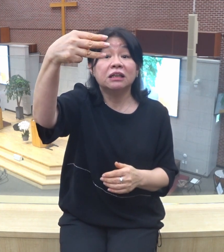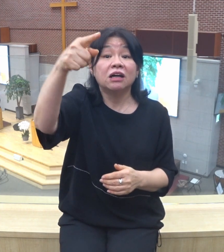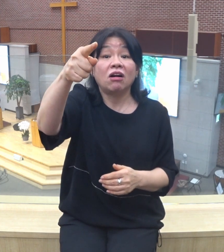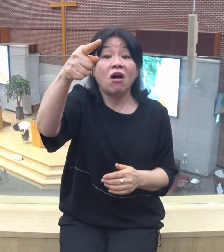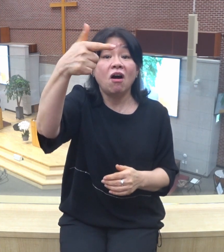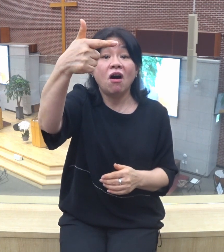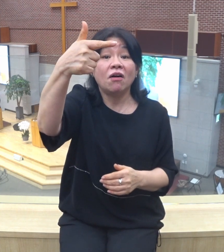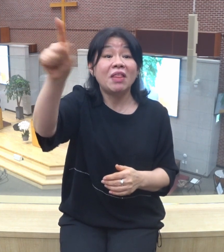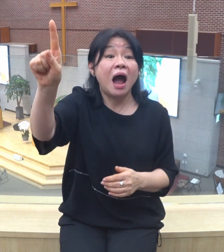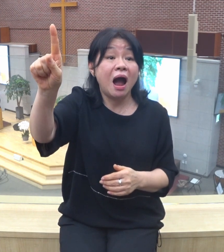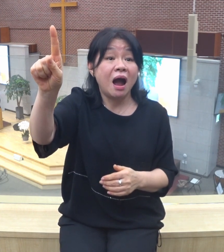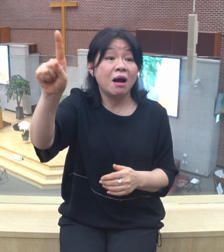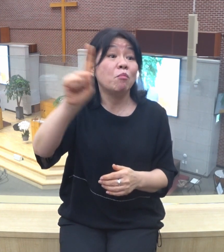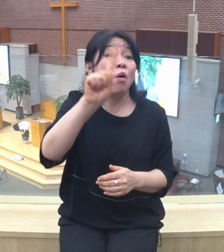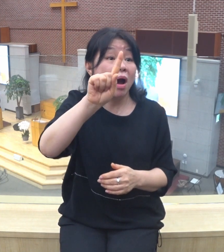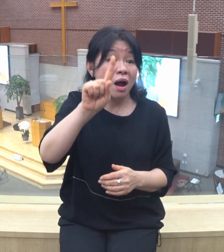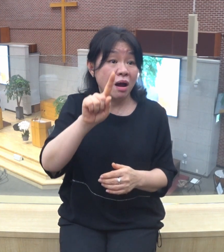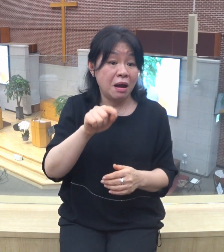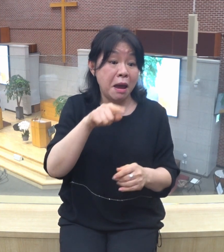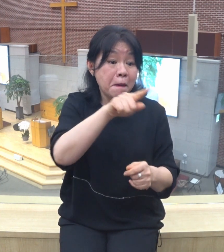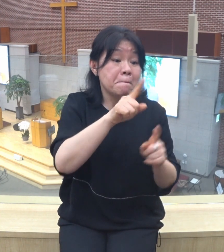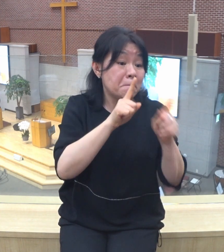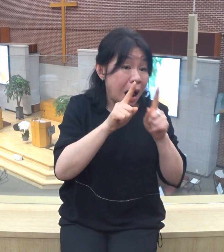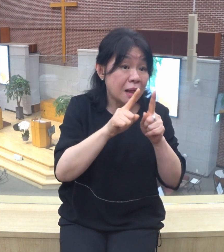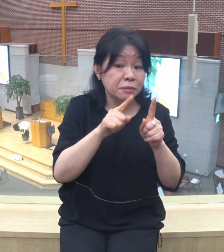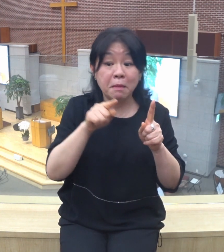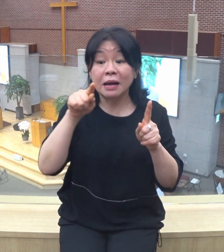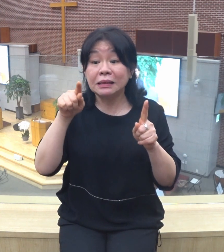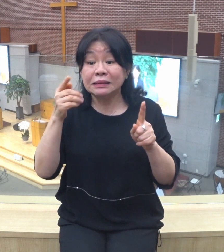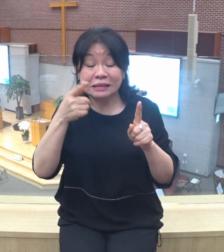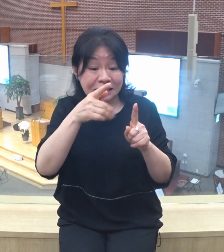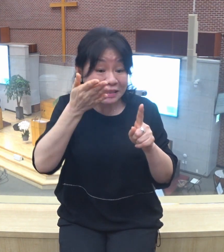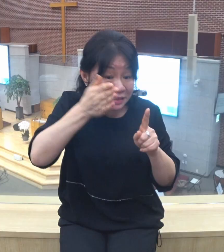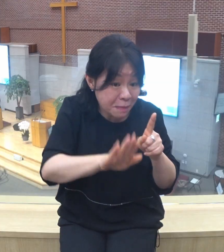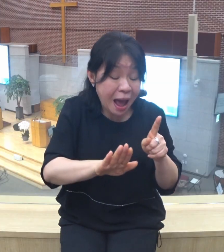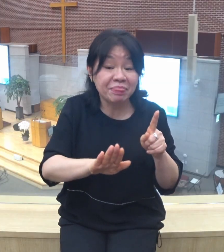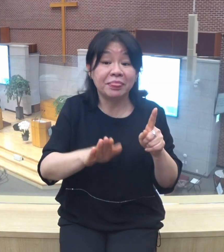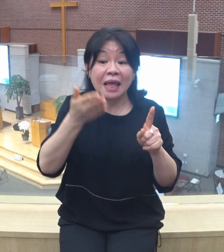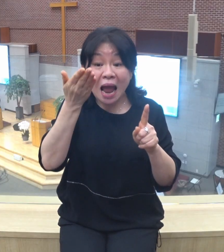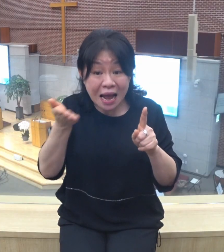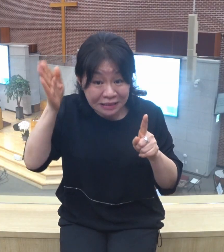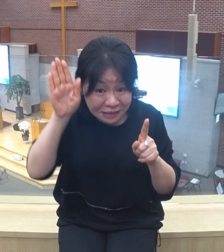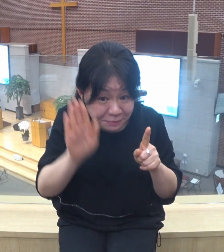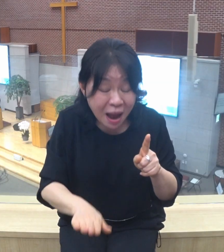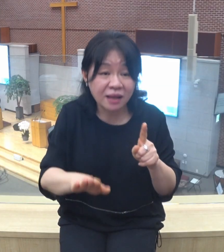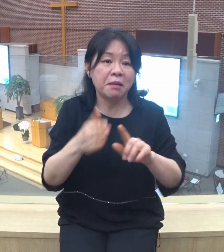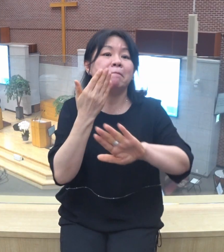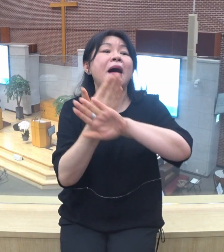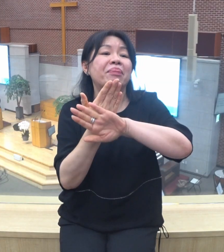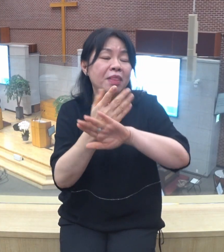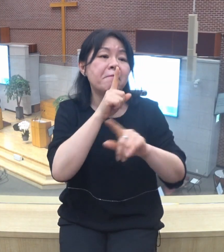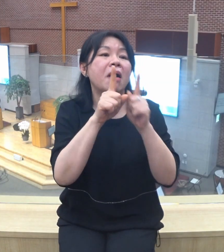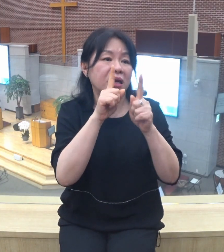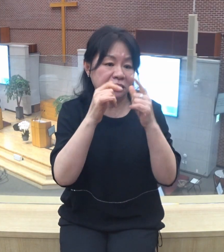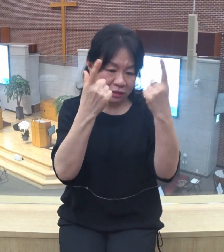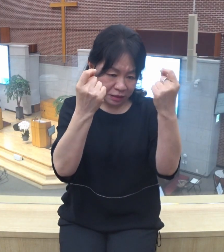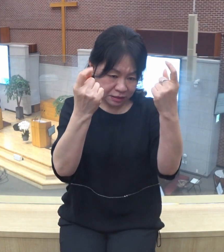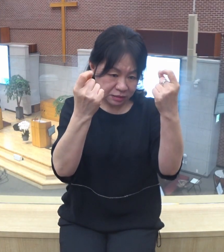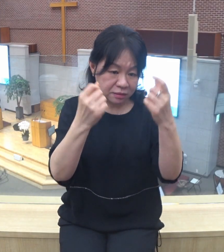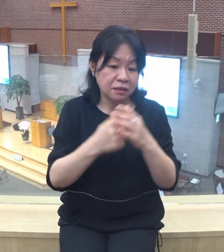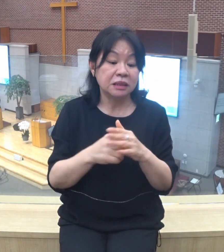그러나로 시작한 이 앞선 구절에는 어떤 일이 기록되어 있을까요? 직접 절인 42장 25절을 함께